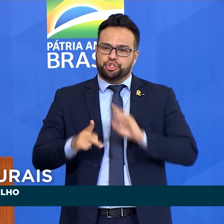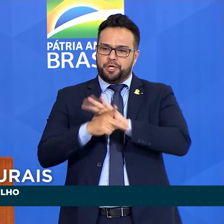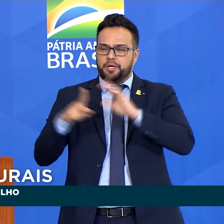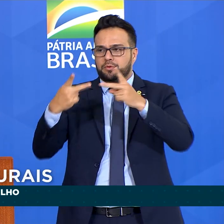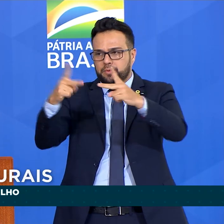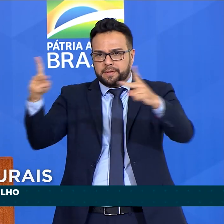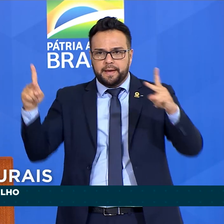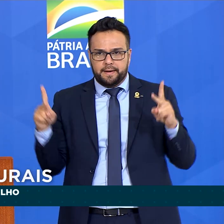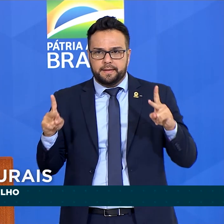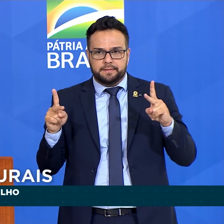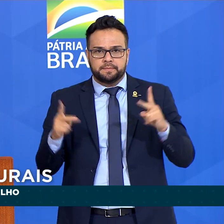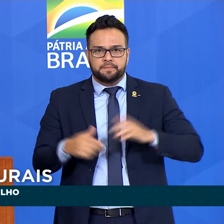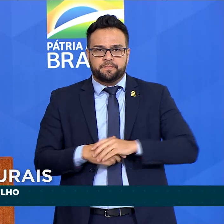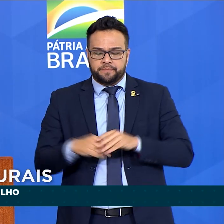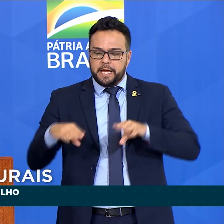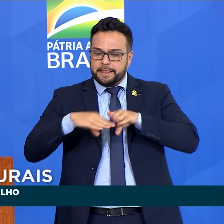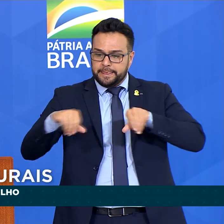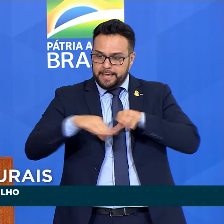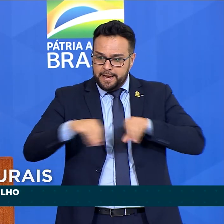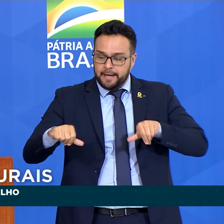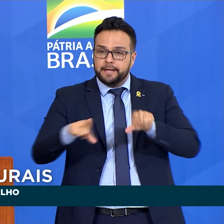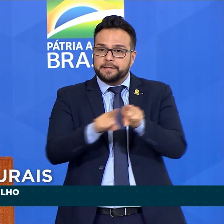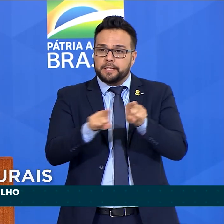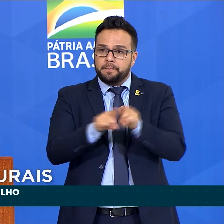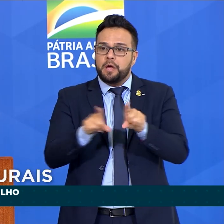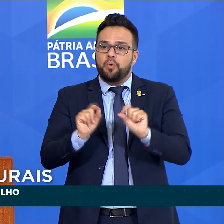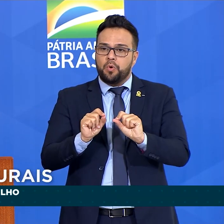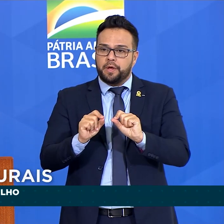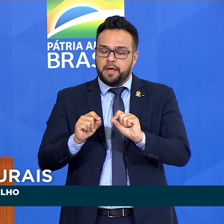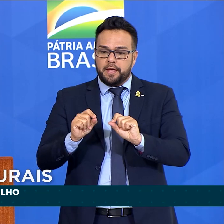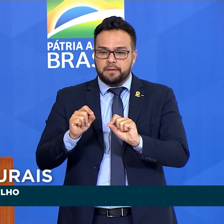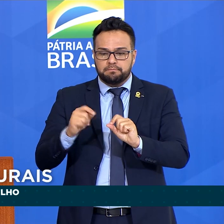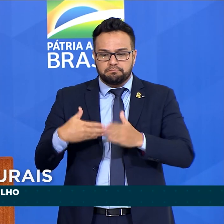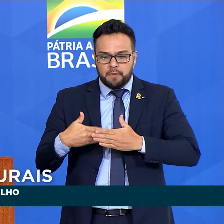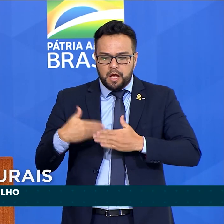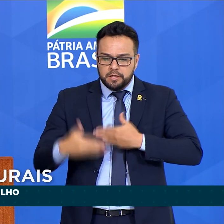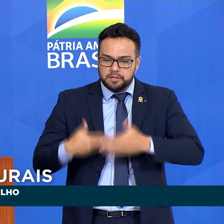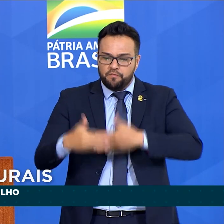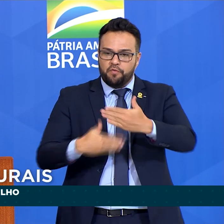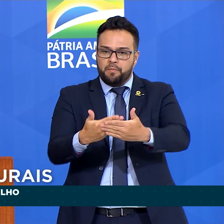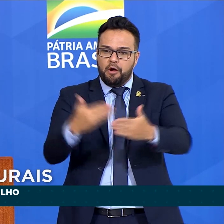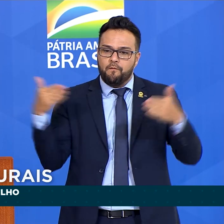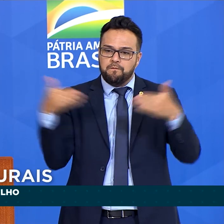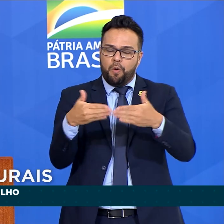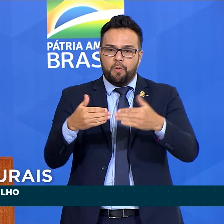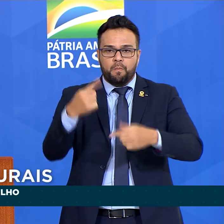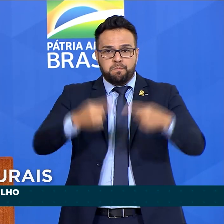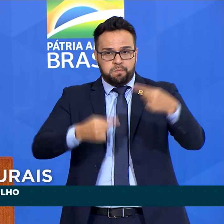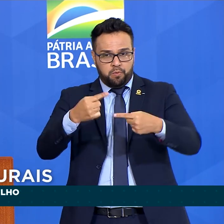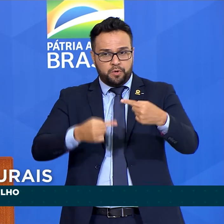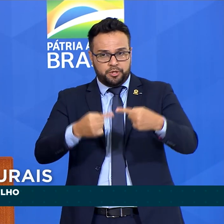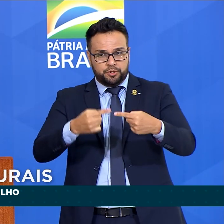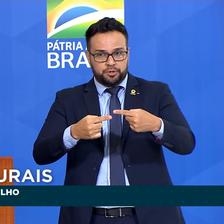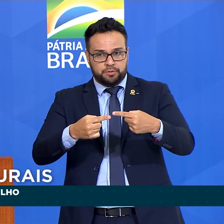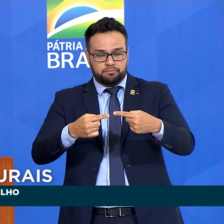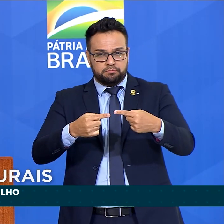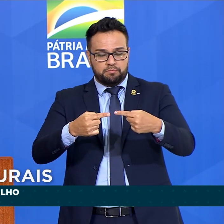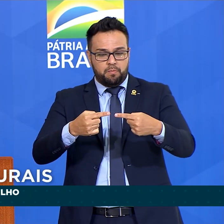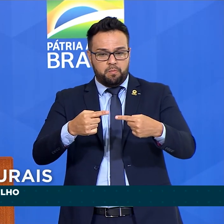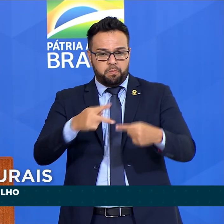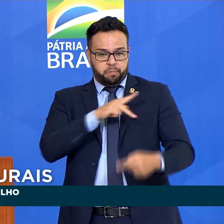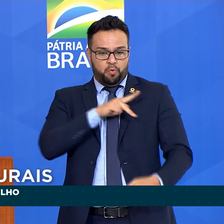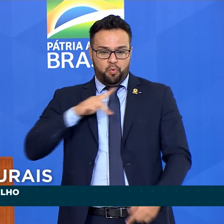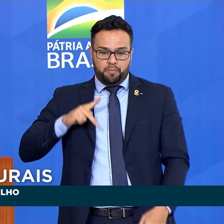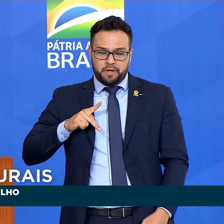na titulação de suas terras, mas também com o desenvolvimento de políticas públicas voltadas tanto para a sua capacidade